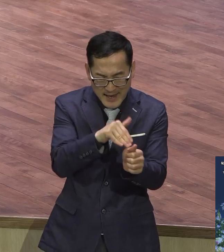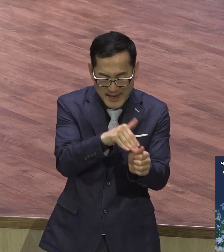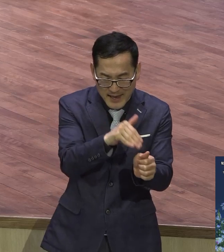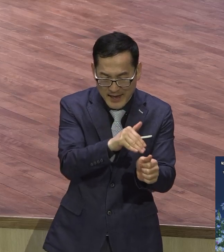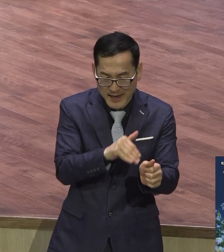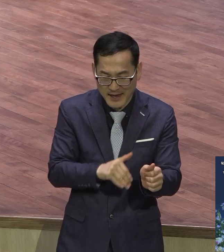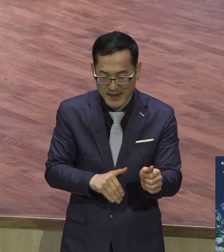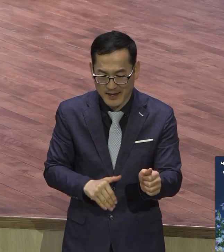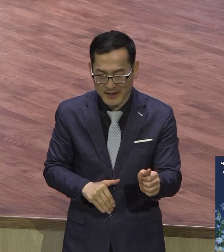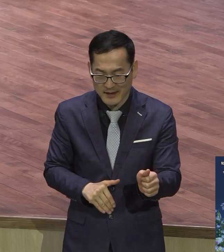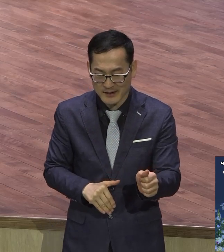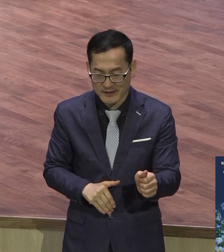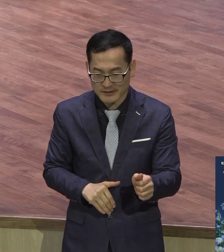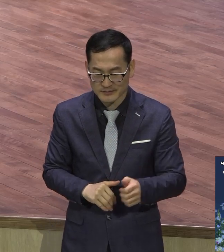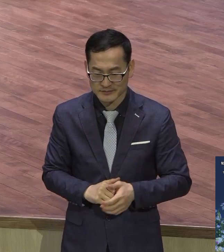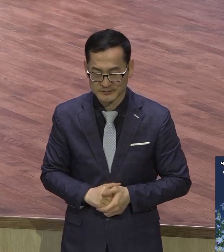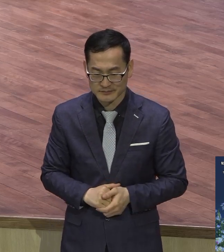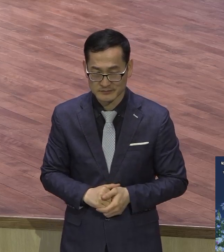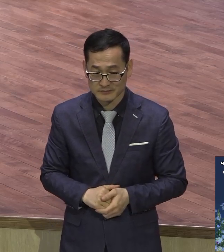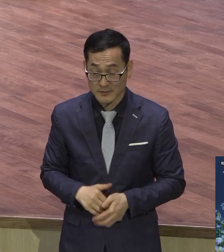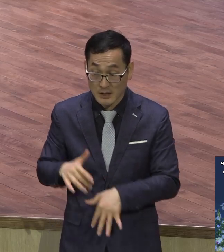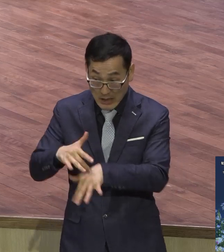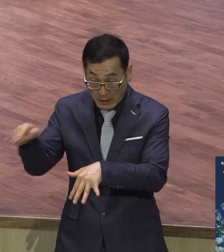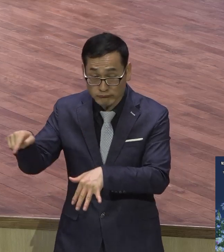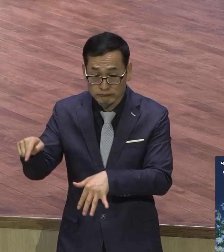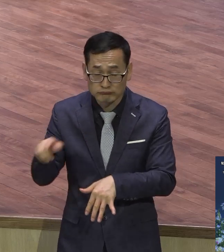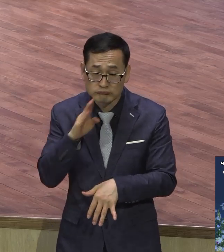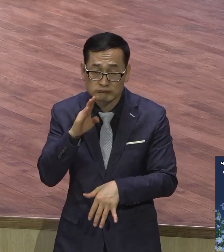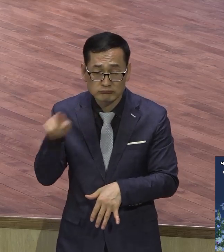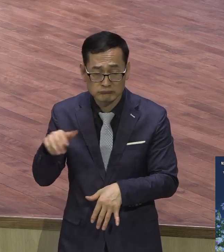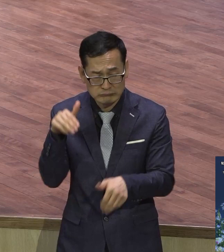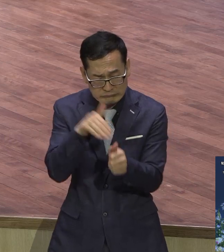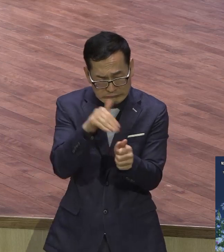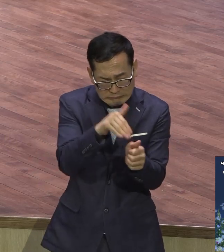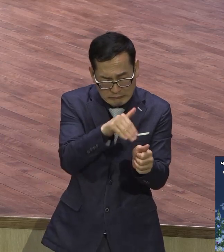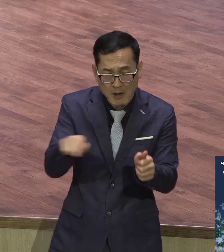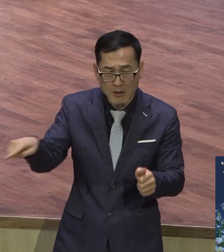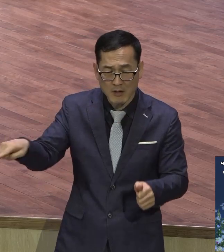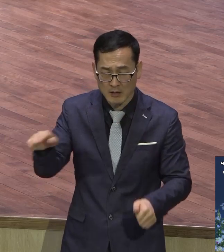다하는 것은 이상한 일이 아니다. 무슨 말입니까?